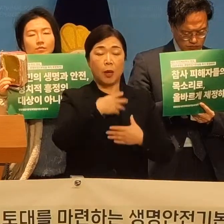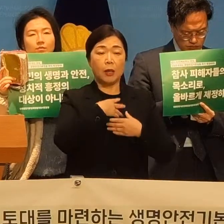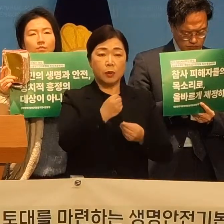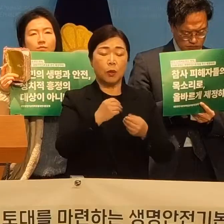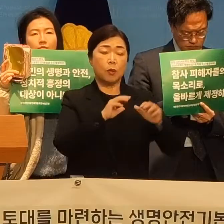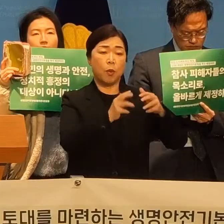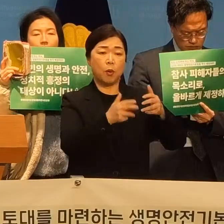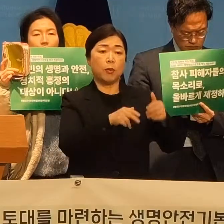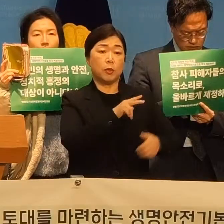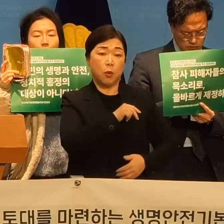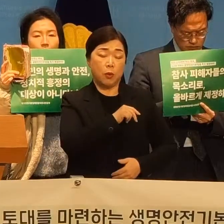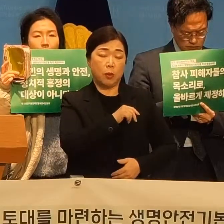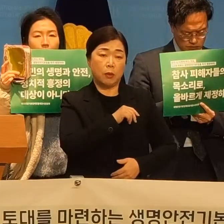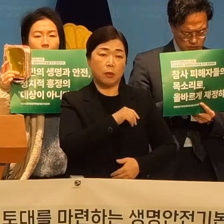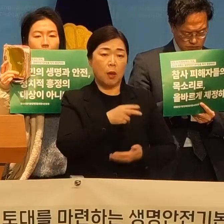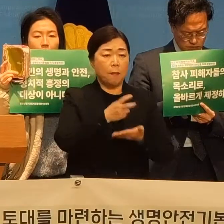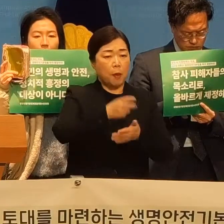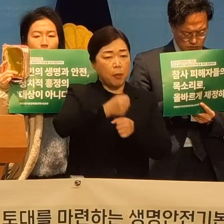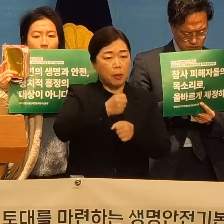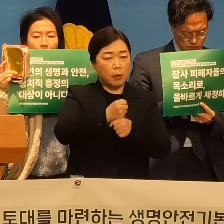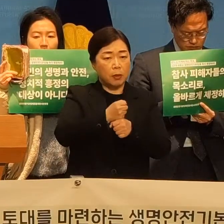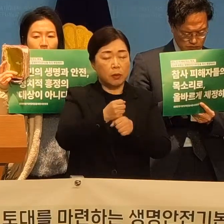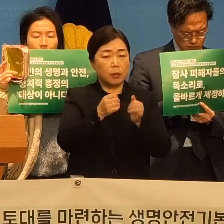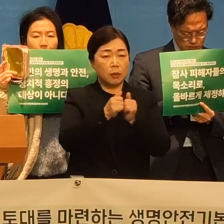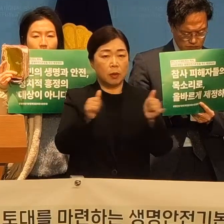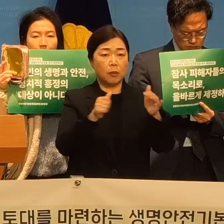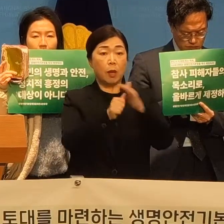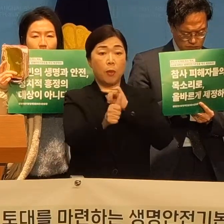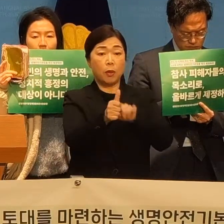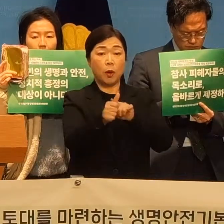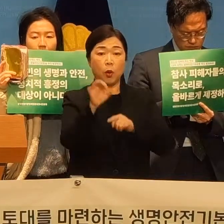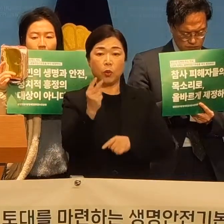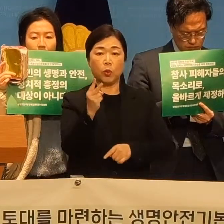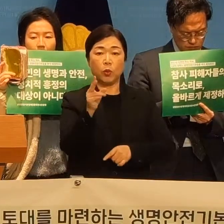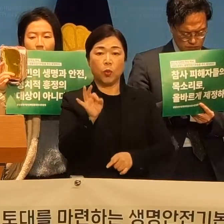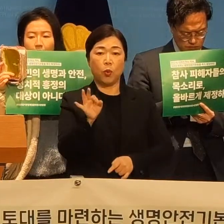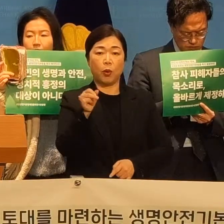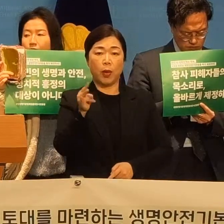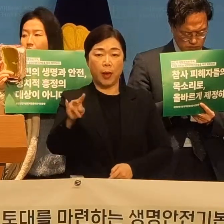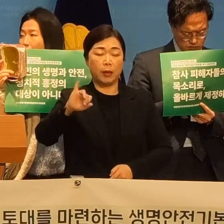생명안전포럼 의원들과 발의한 의원들을 대표해서 용해인 의원님의 말씀이 있겠습니다.